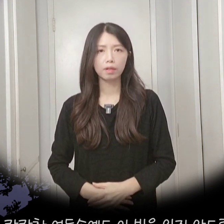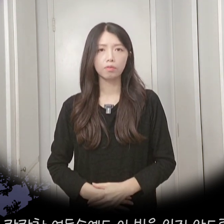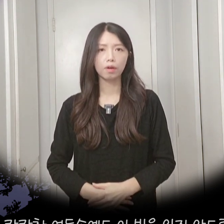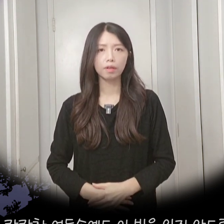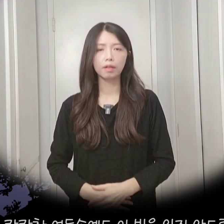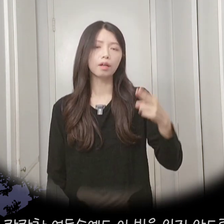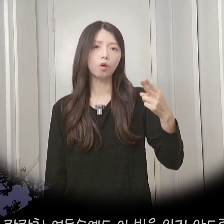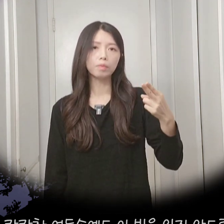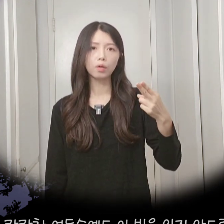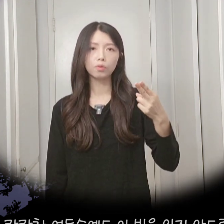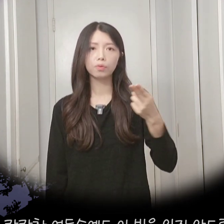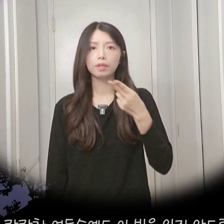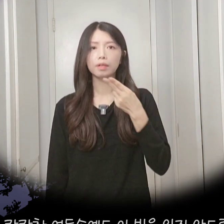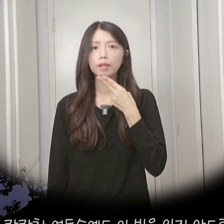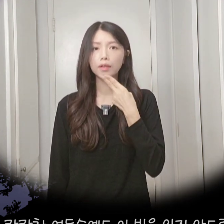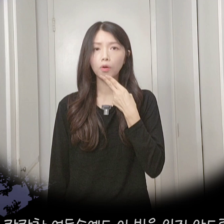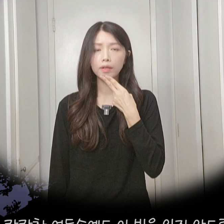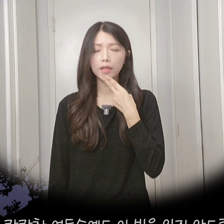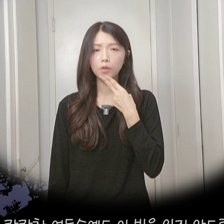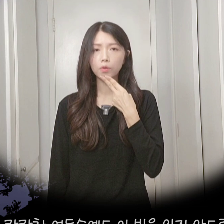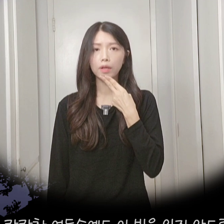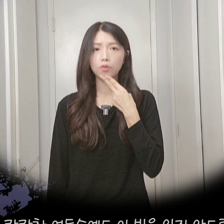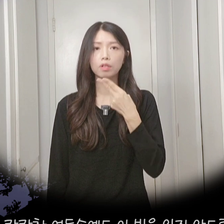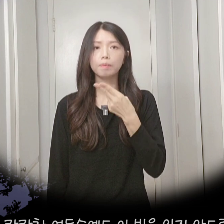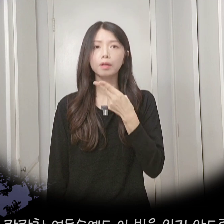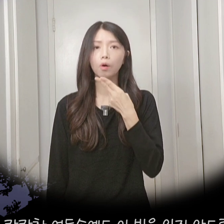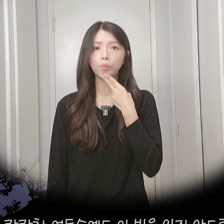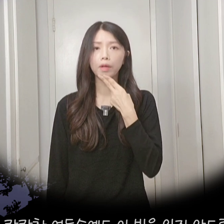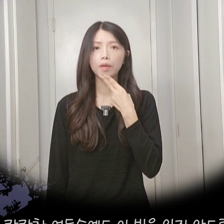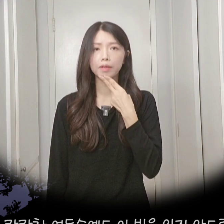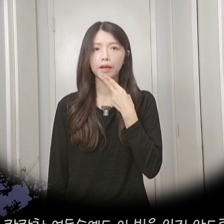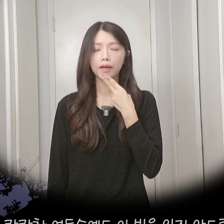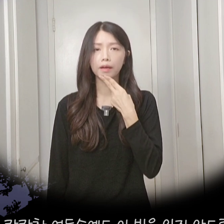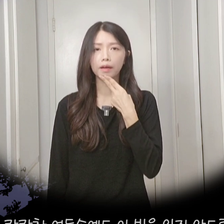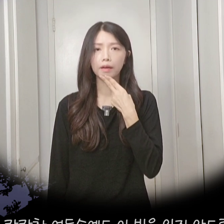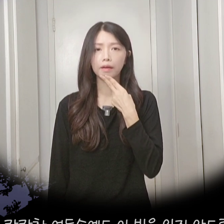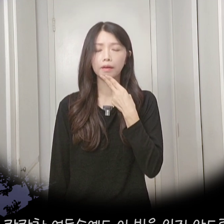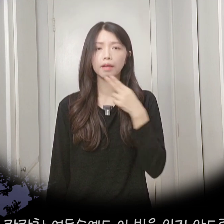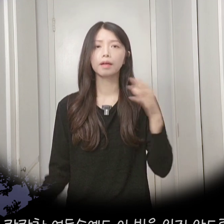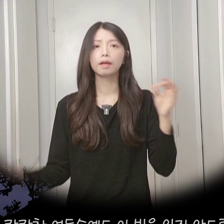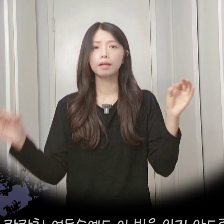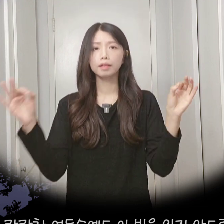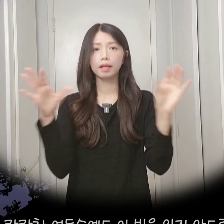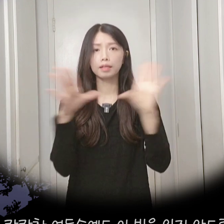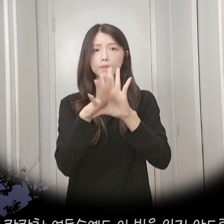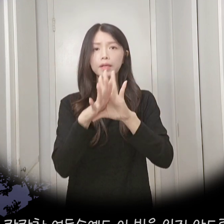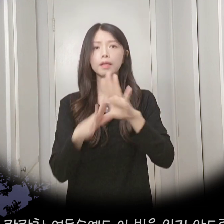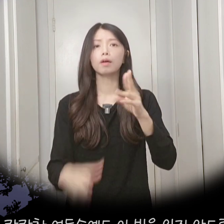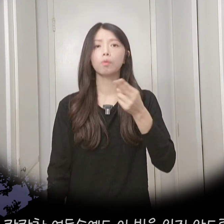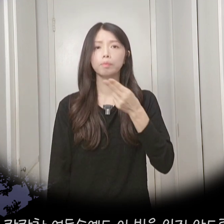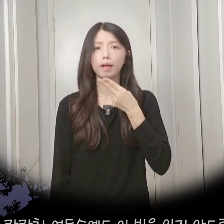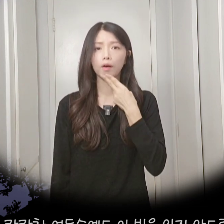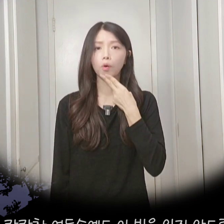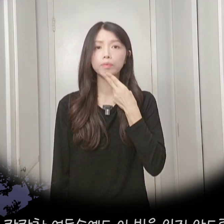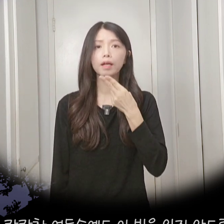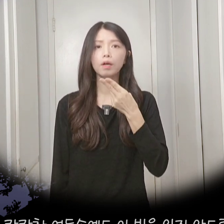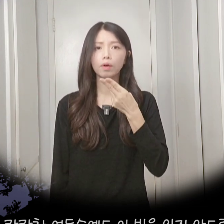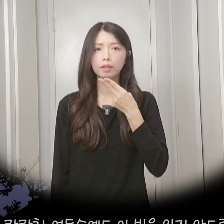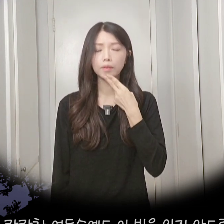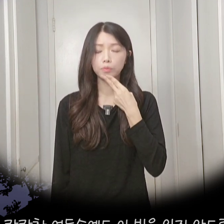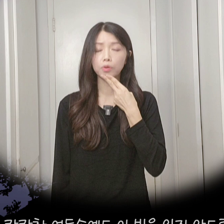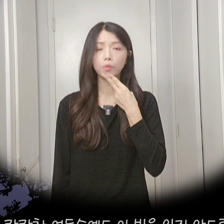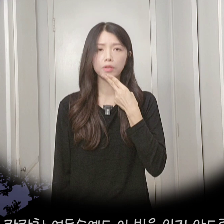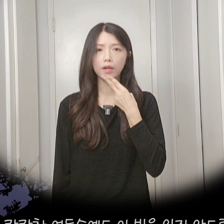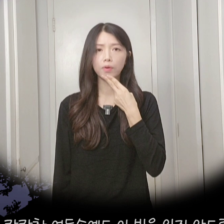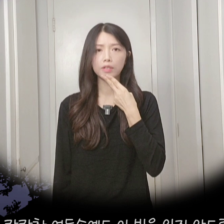없다라고 한 뜻의 수어는 검지하고 중지를 턱에 사선으로 대주시면 없다입니다. 사라짐이 없다. 없다라고